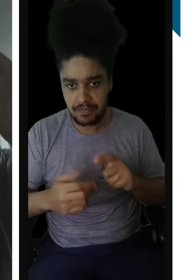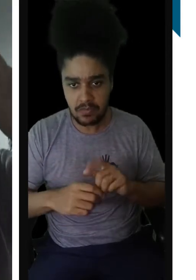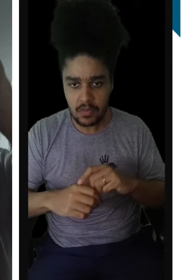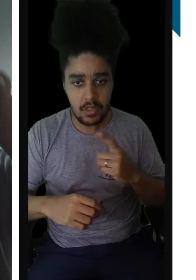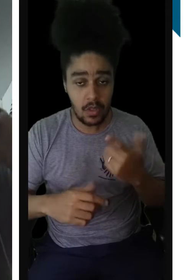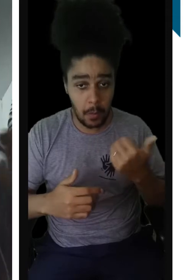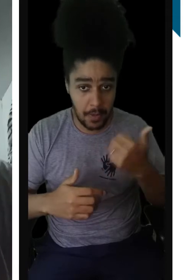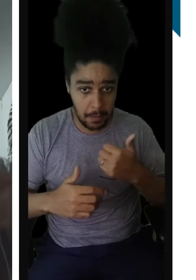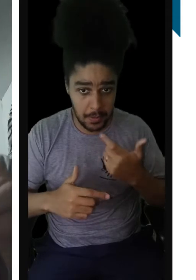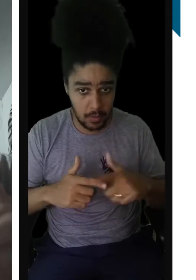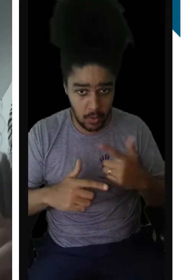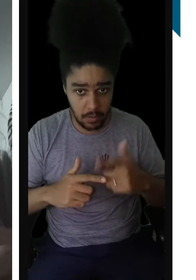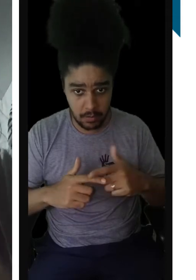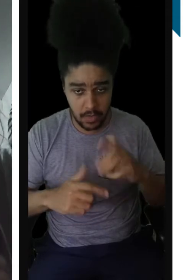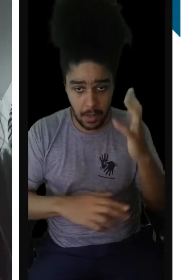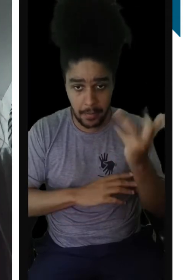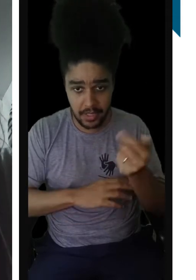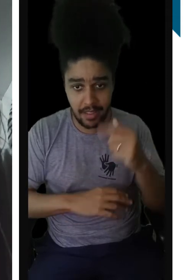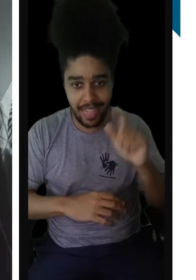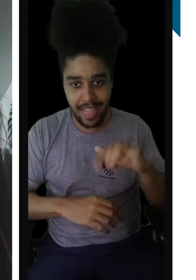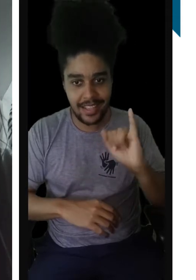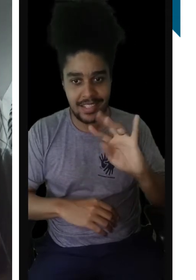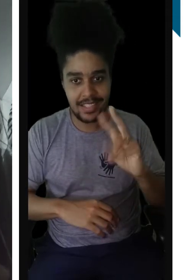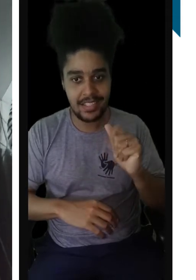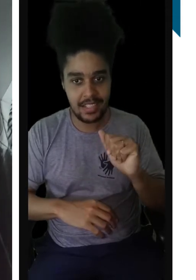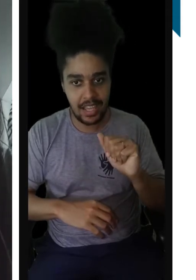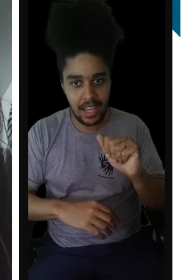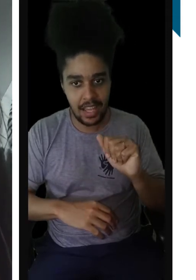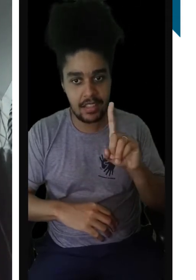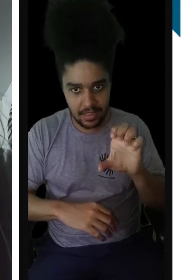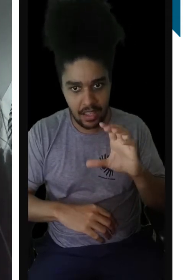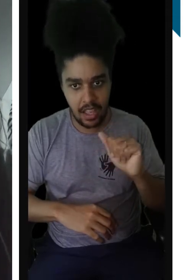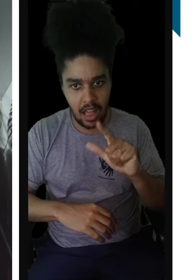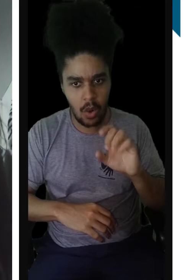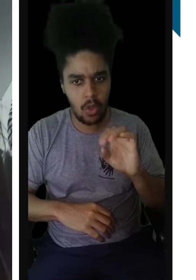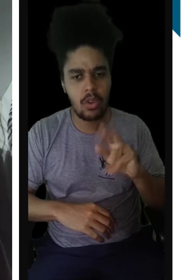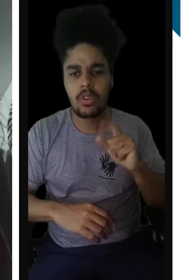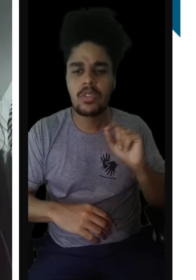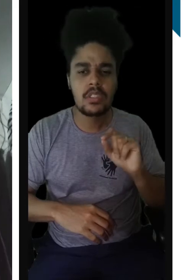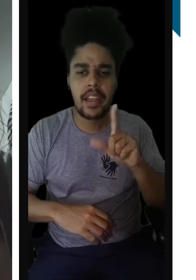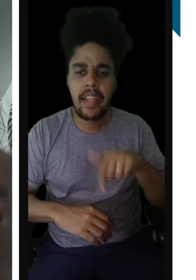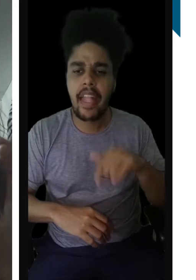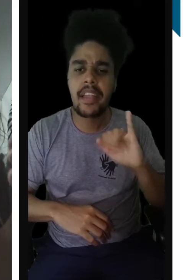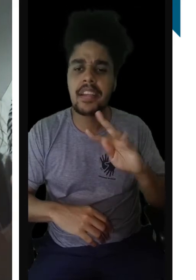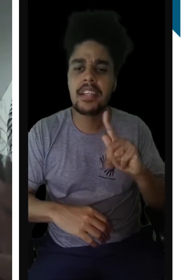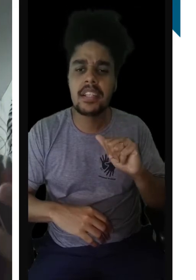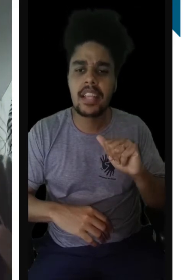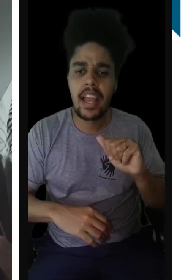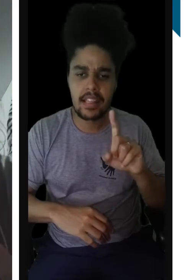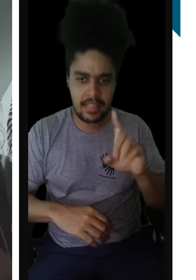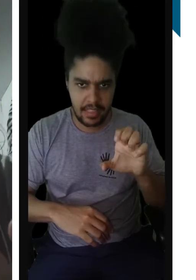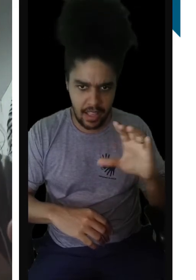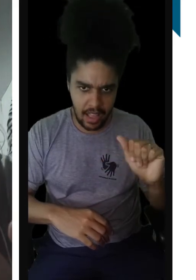ambiental que nós vamos trabalhar, então, é a clássica ilha de calor. Professor, o que é ilha de calor?